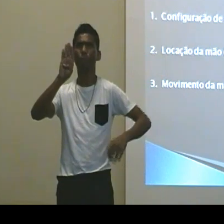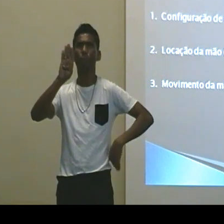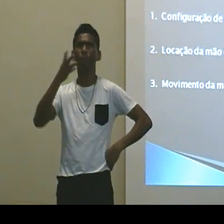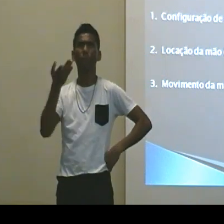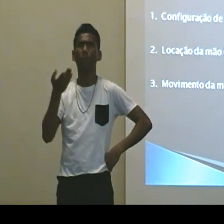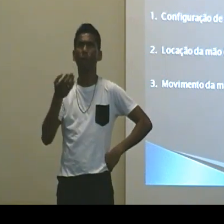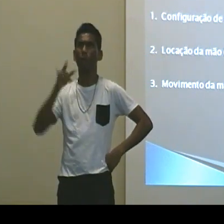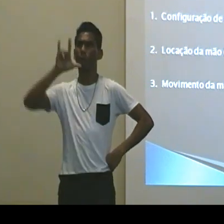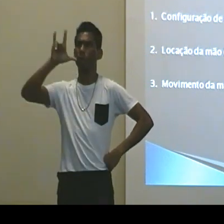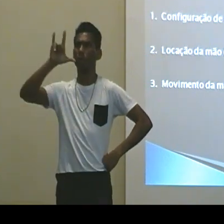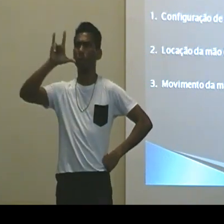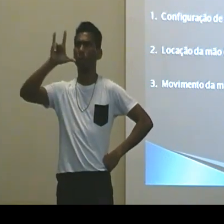outra.